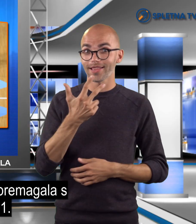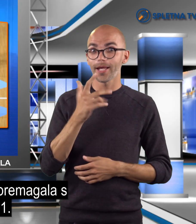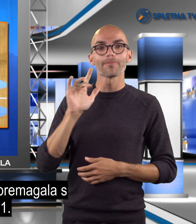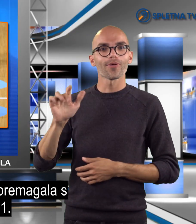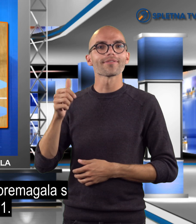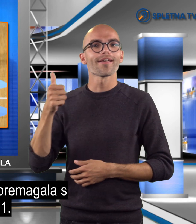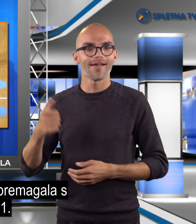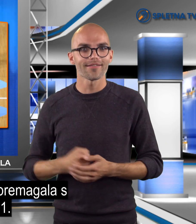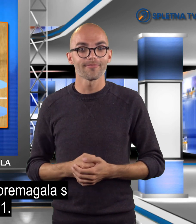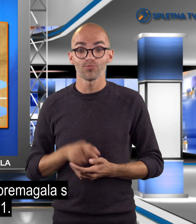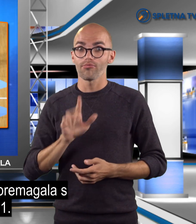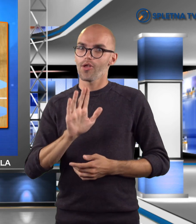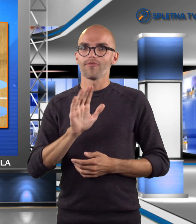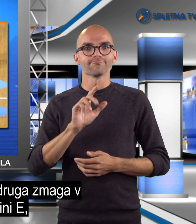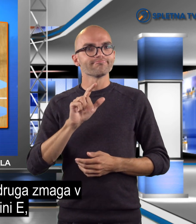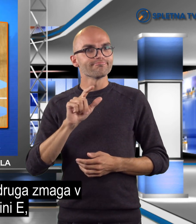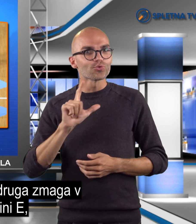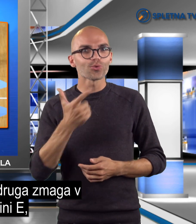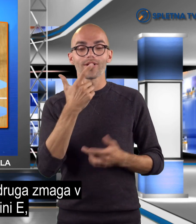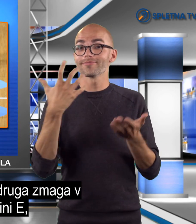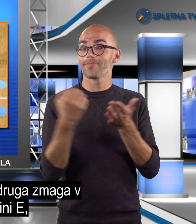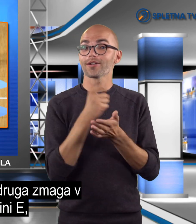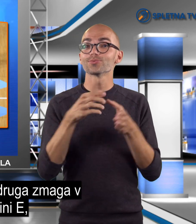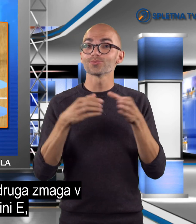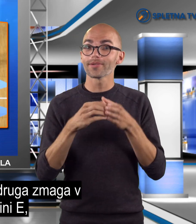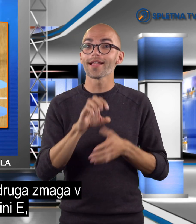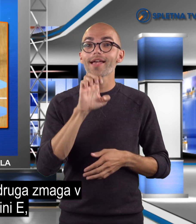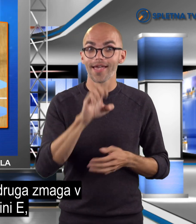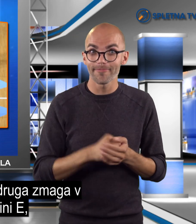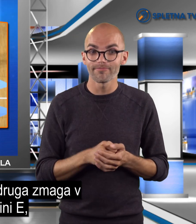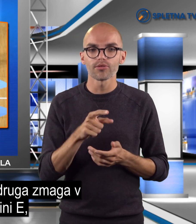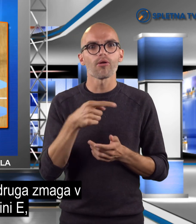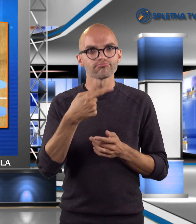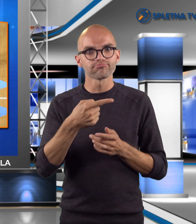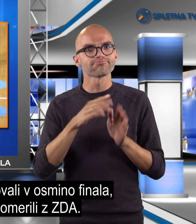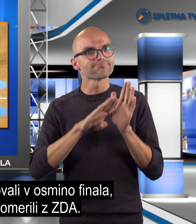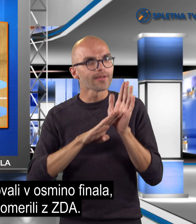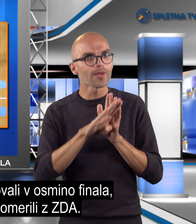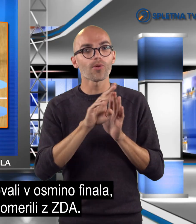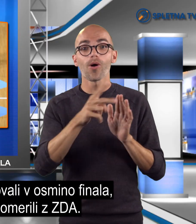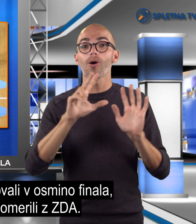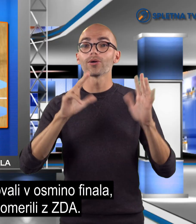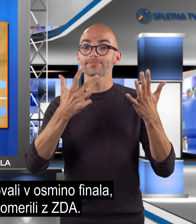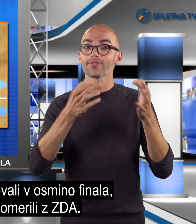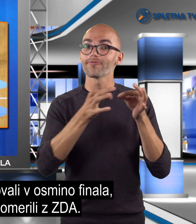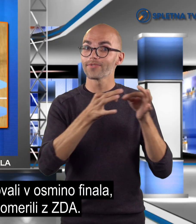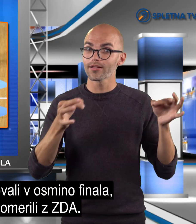s 3-1. To je njihova druga zmaga v skupini E, s katero so napredovali v